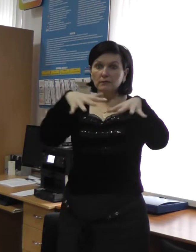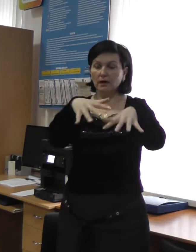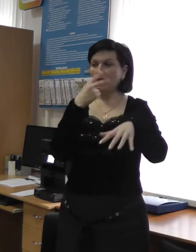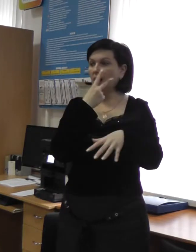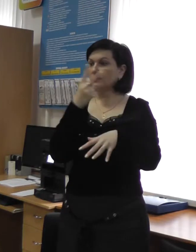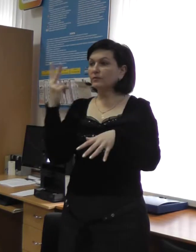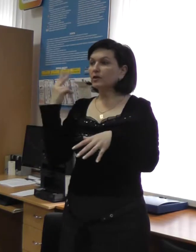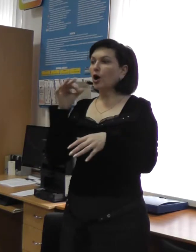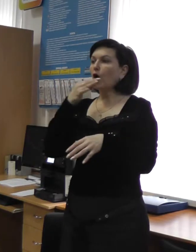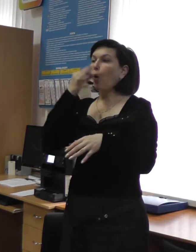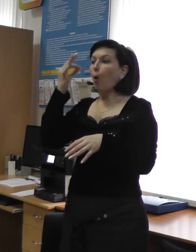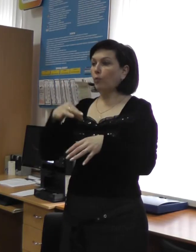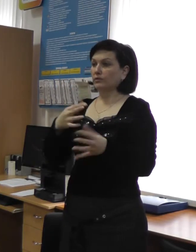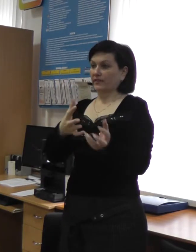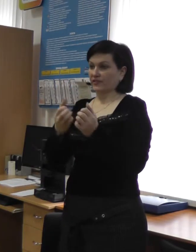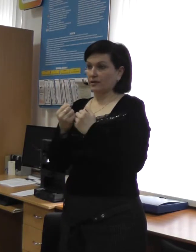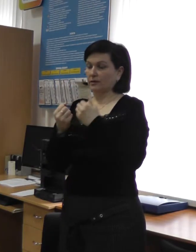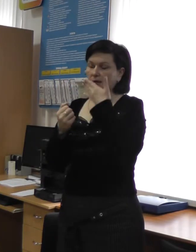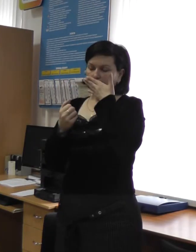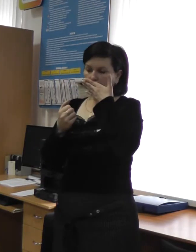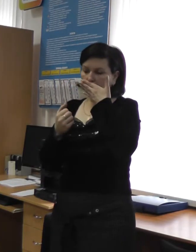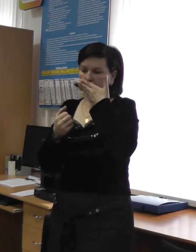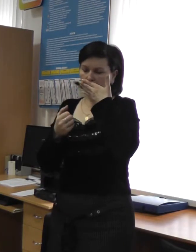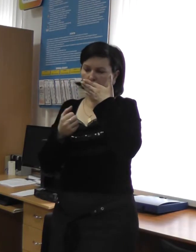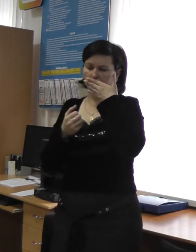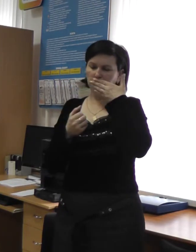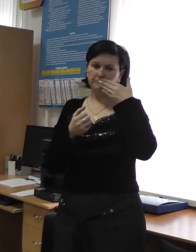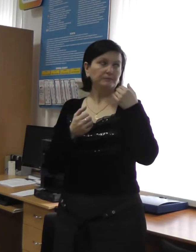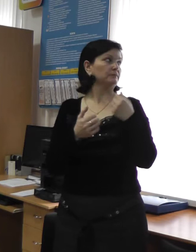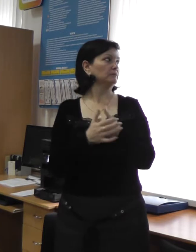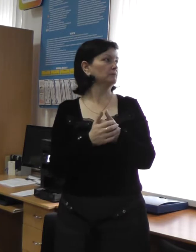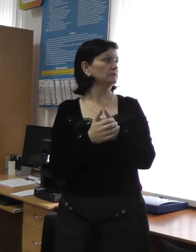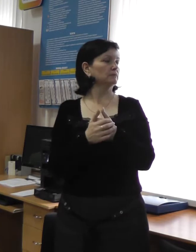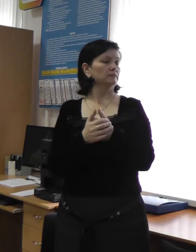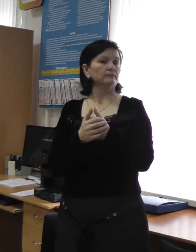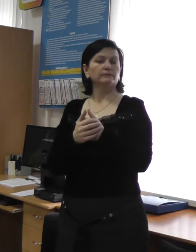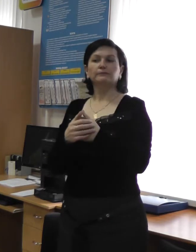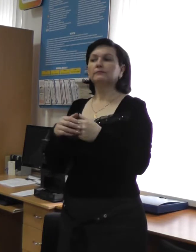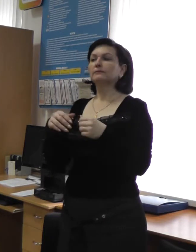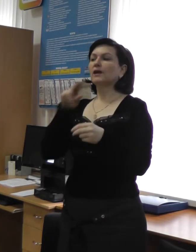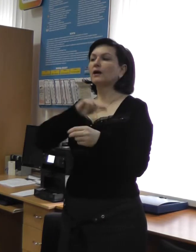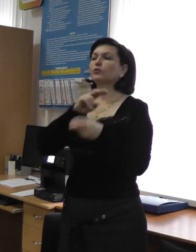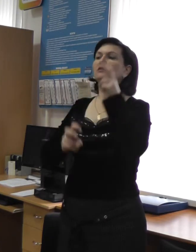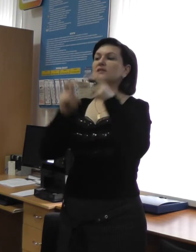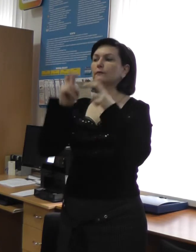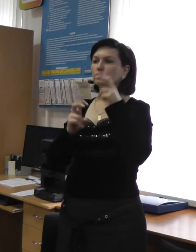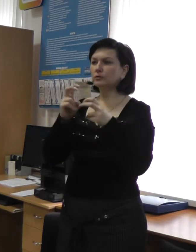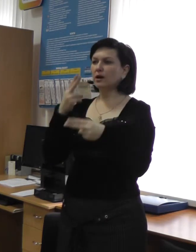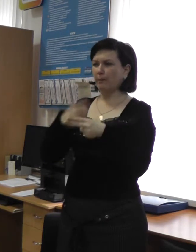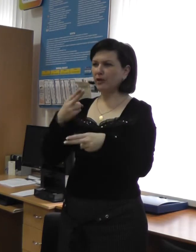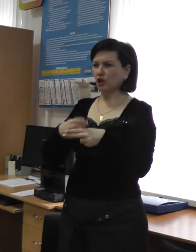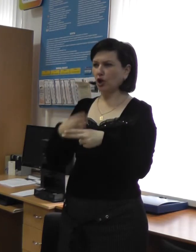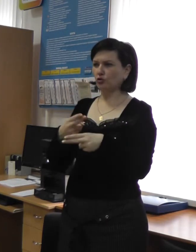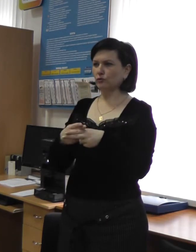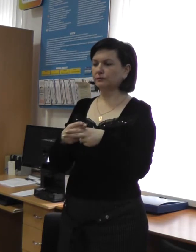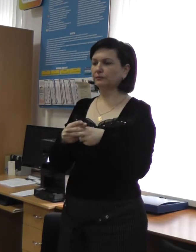века Ставрополь с участием немецкого инженера Шмидта заработал чугунно-литейный и механический завод по